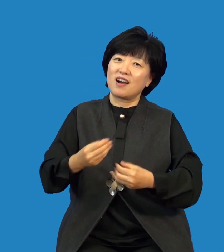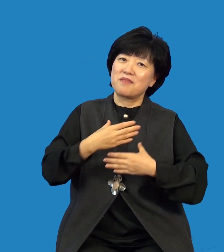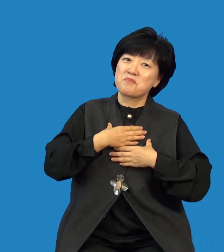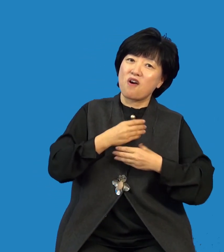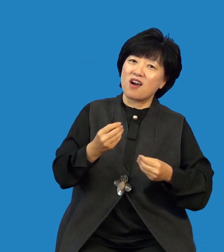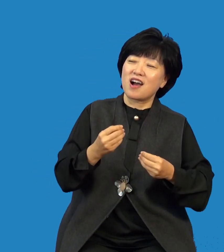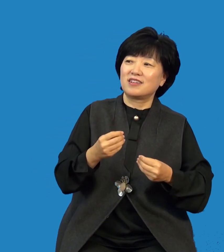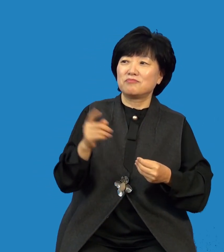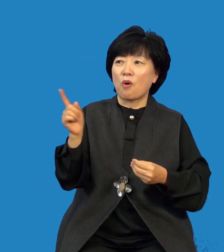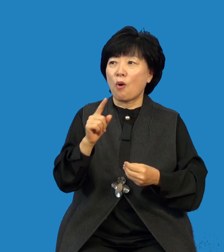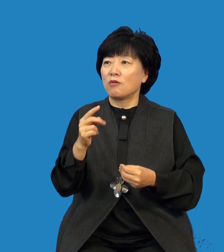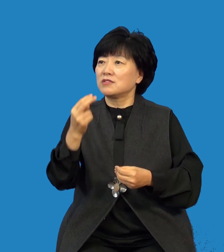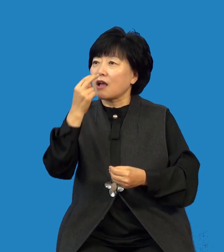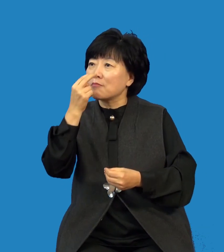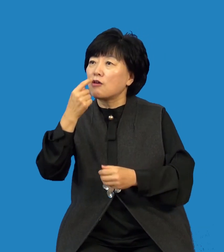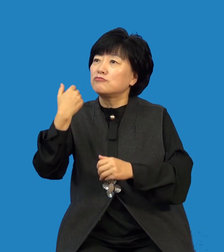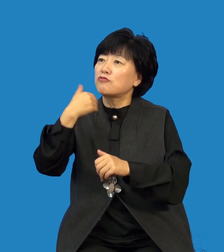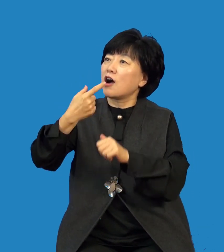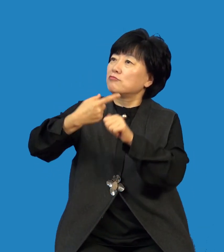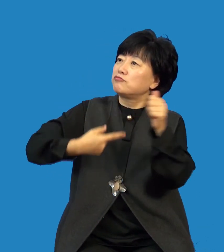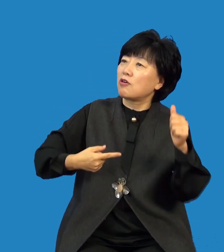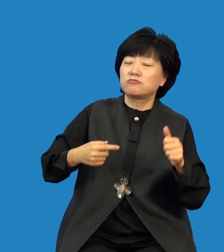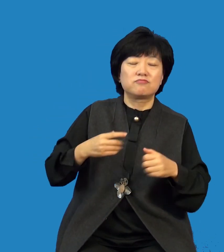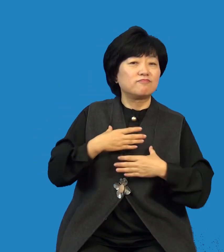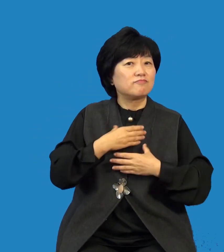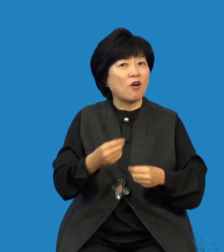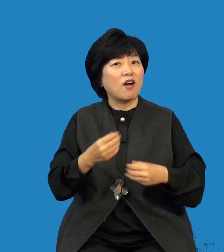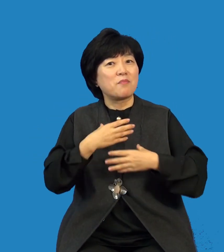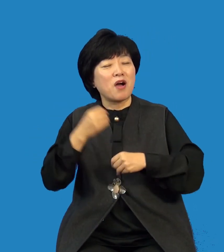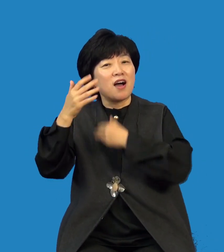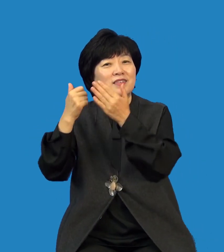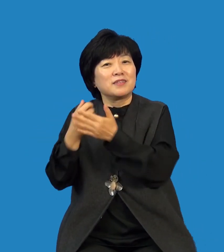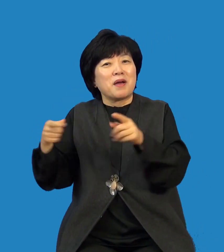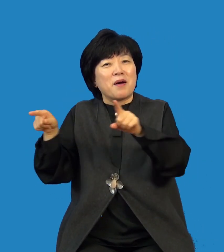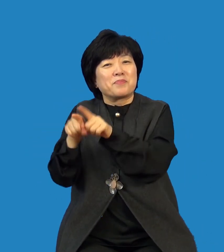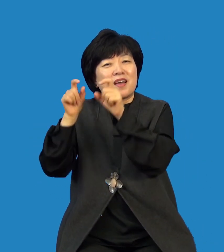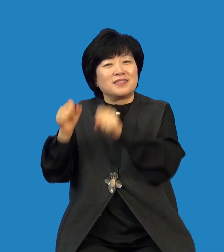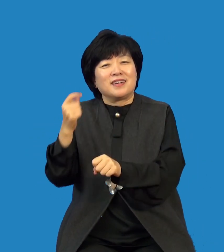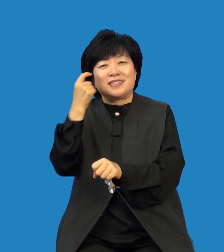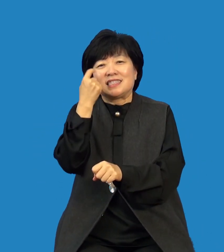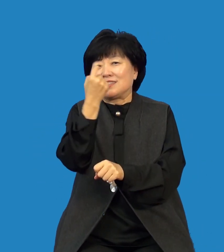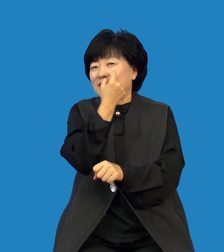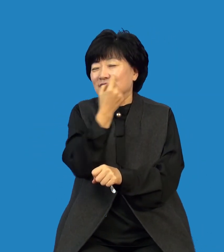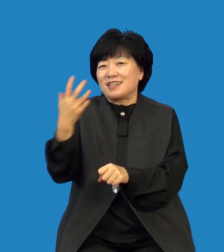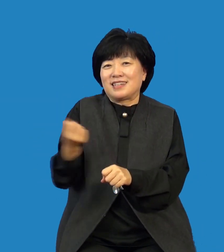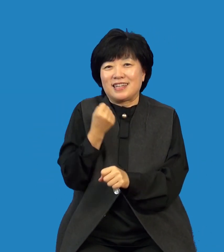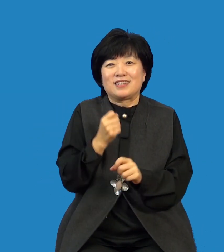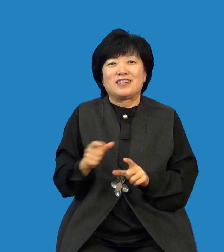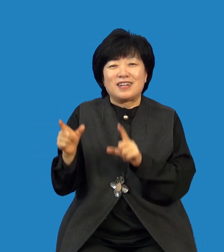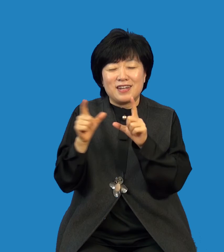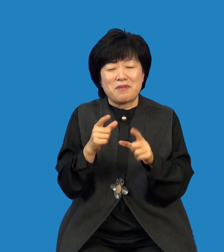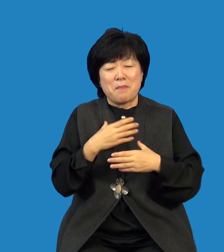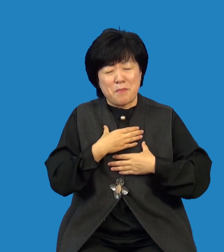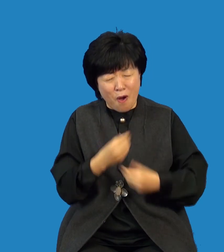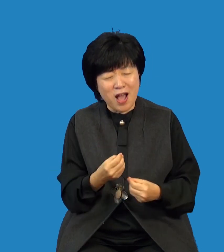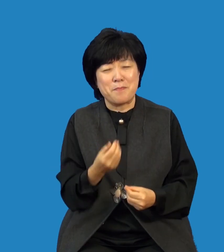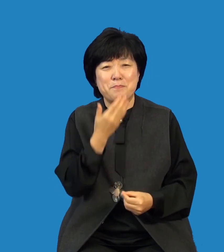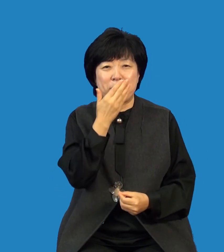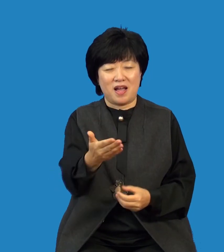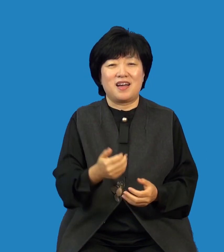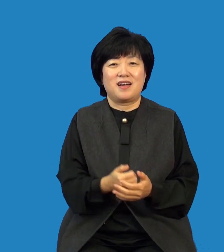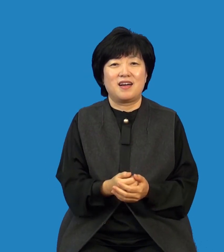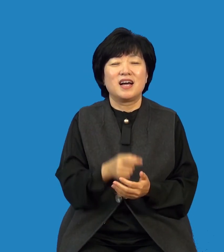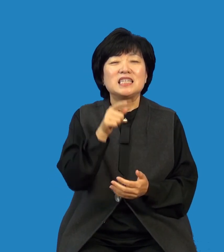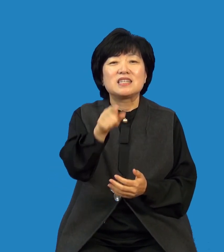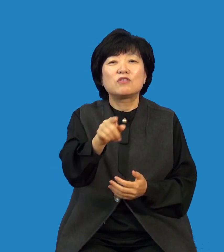쫓겨다니고 그렇게 생명의 위험을 받으면서 살아도 하나님이 함께 하신다고 하는 것이 확인되는 순간 네 삶 가운데 절대 평강이 있으니까, 이게 세상이